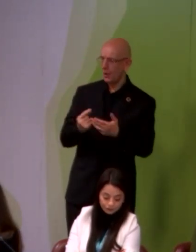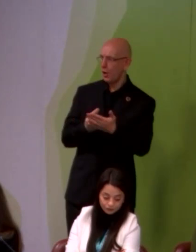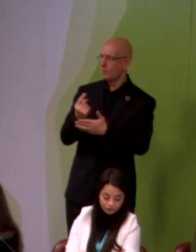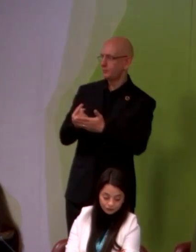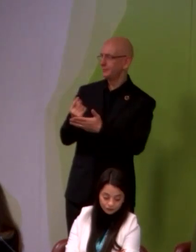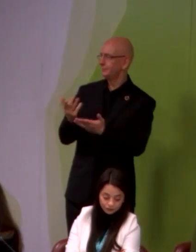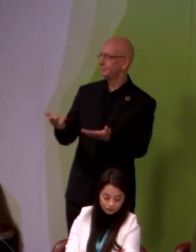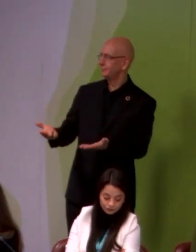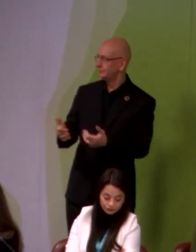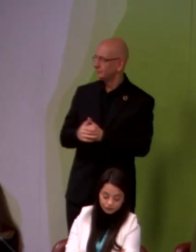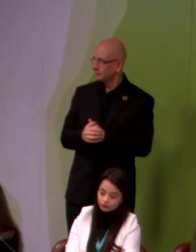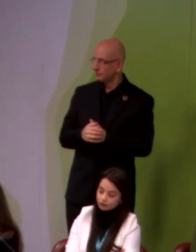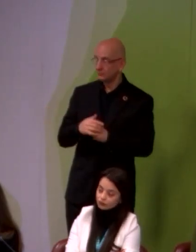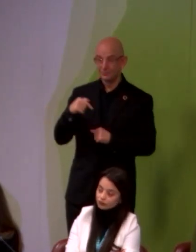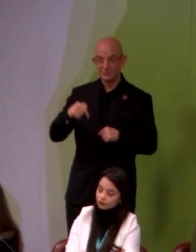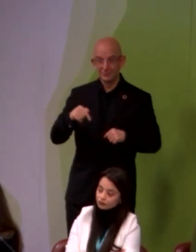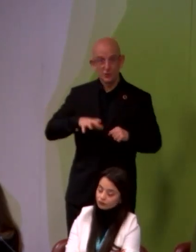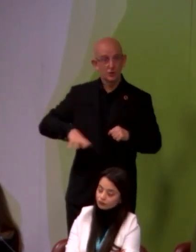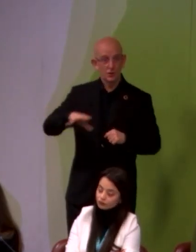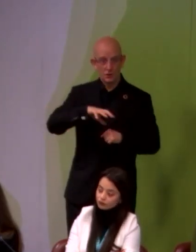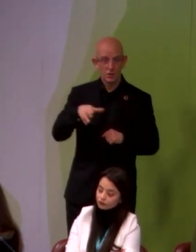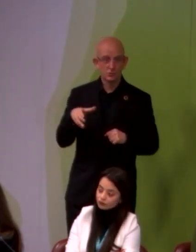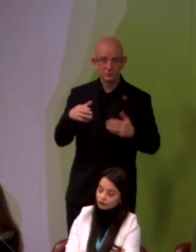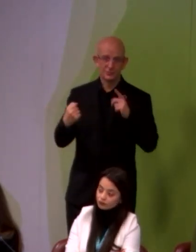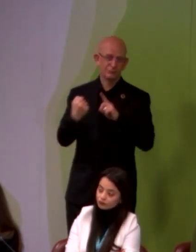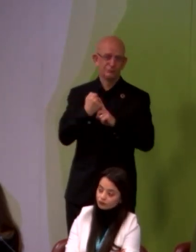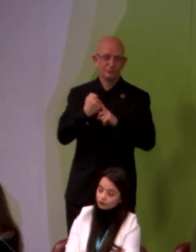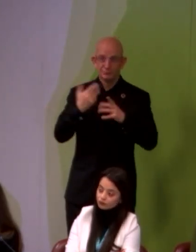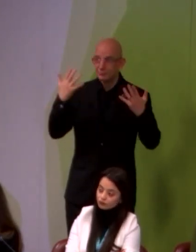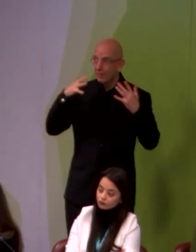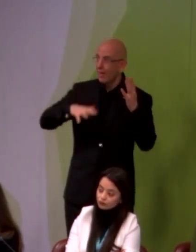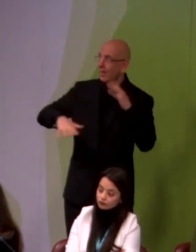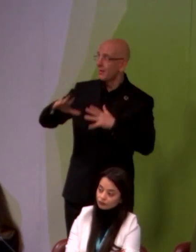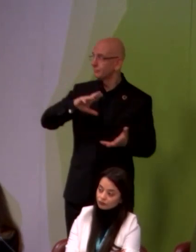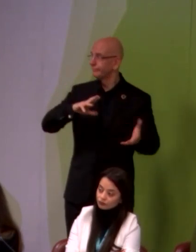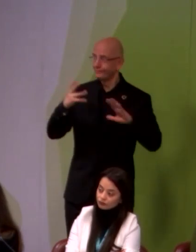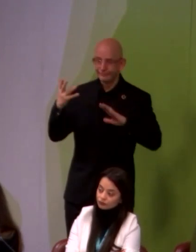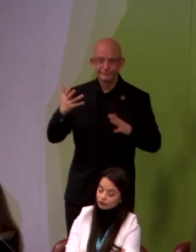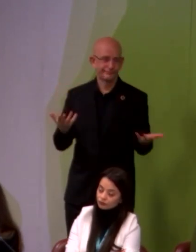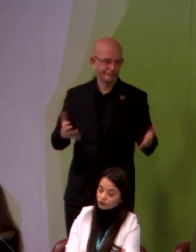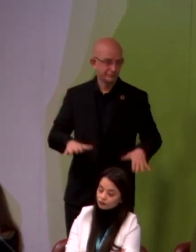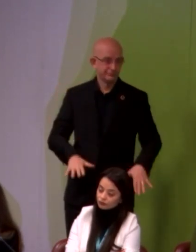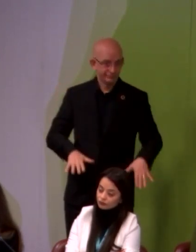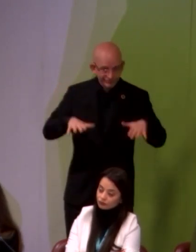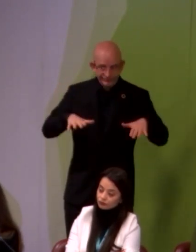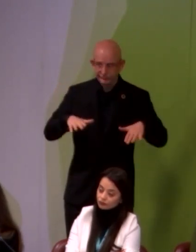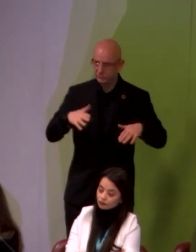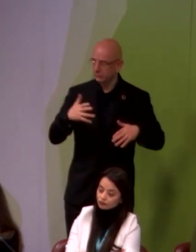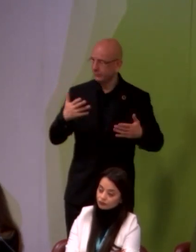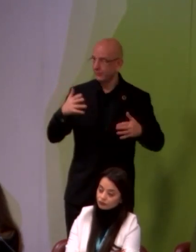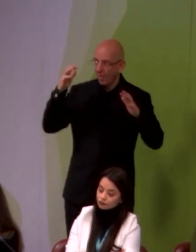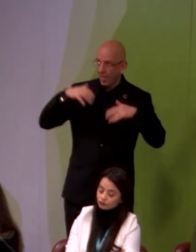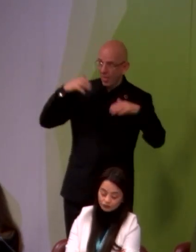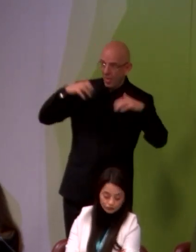et des chances. Notre pays est touché par le changement climatique, surtout l'inondation. Et ce sont les personnes handicapées